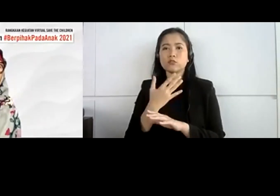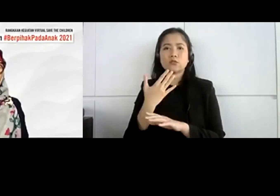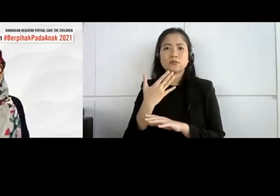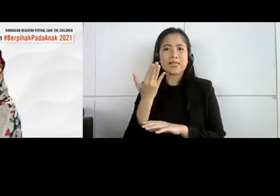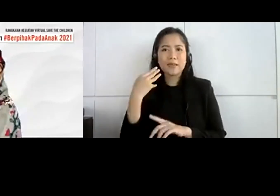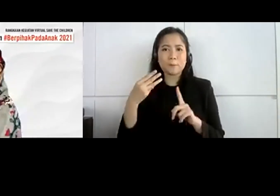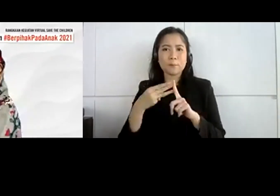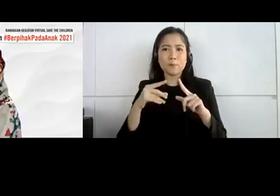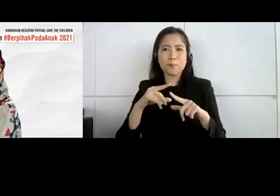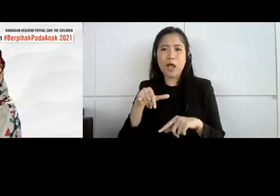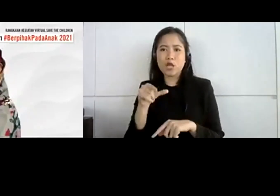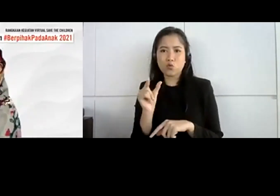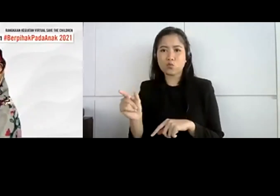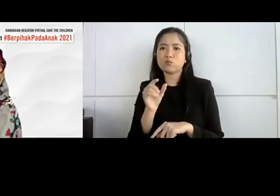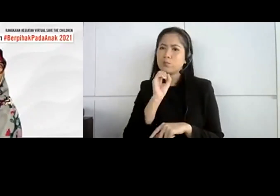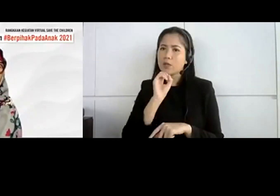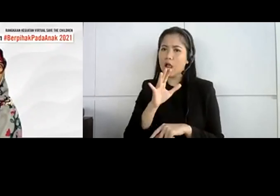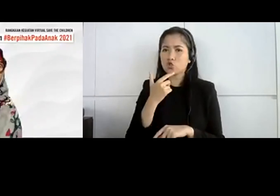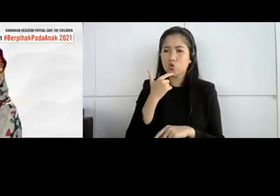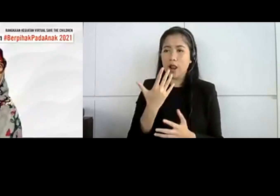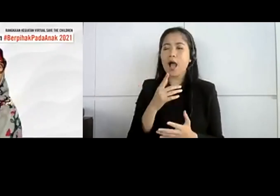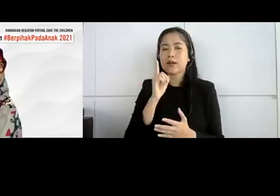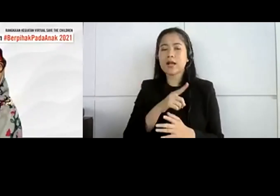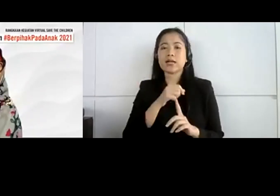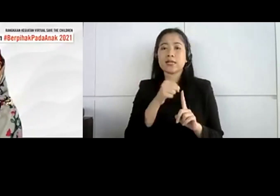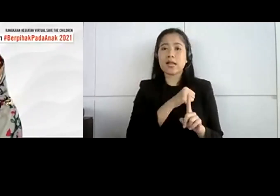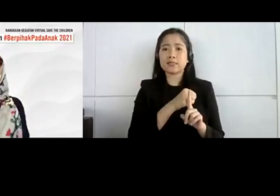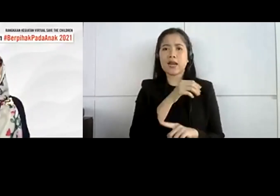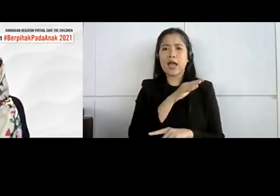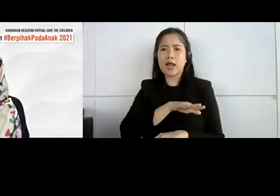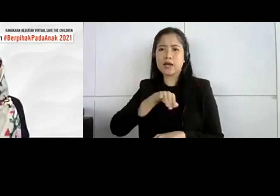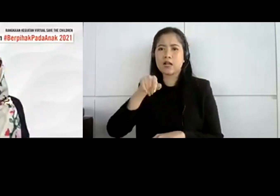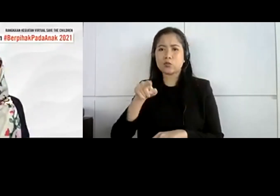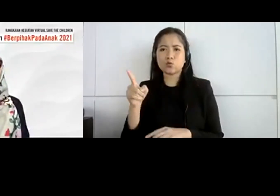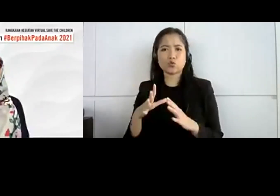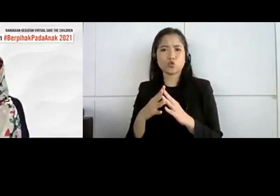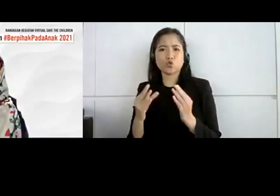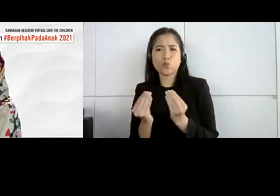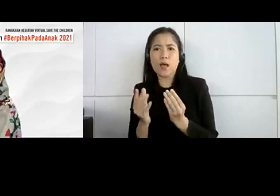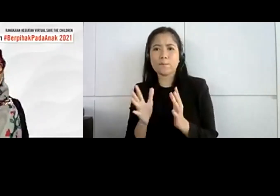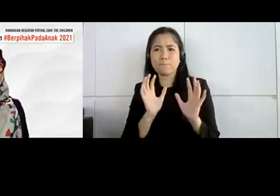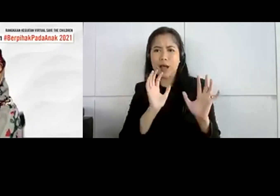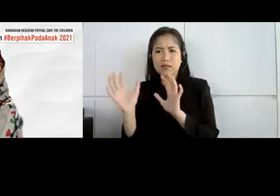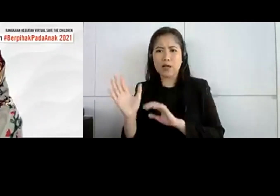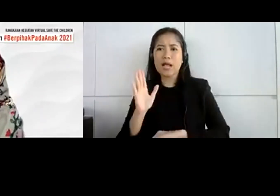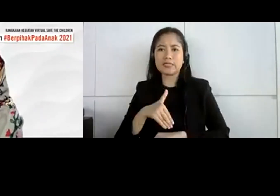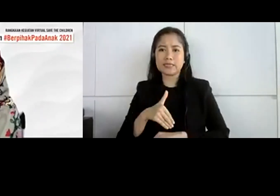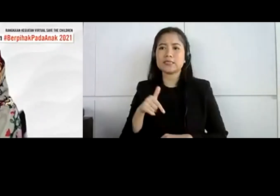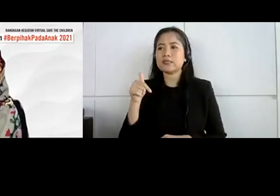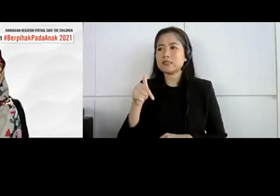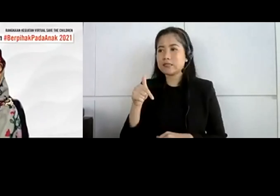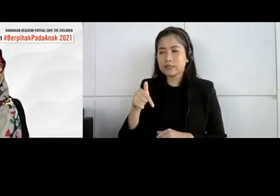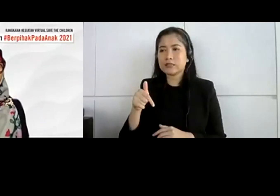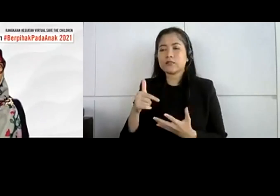Bayu, bahwa kekerasan kepada anak ini masih cukup tinggi. Ini tentunya memberikan